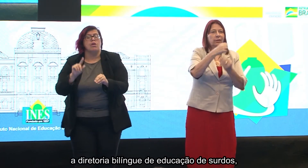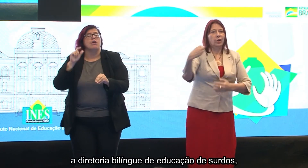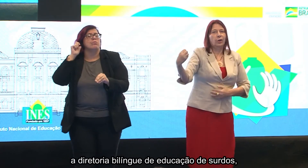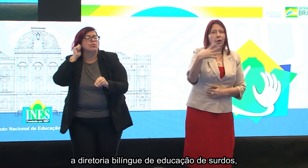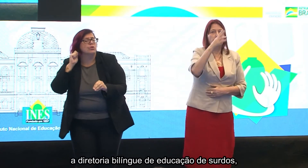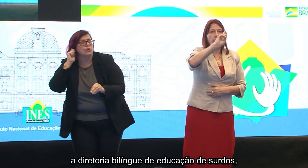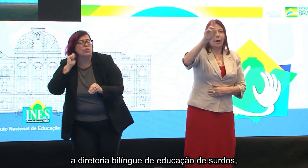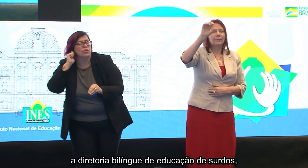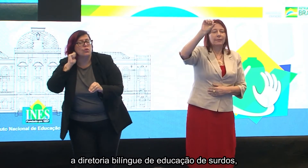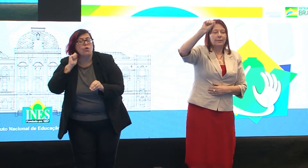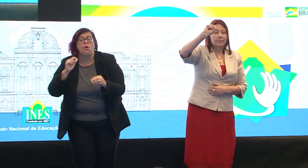de Surdos,